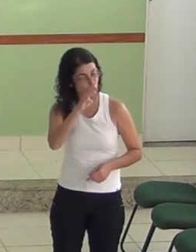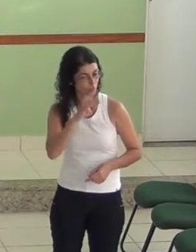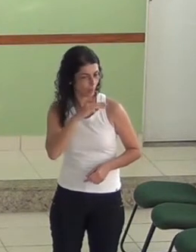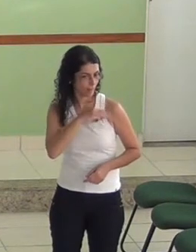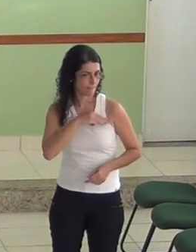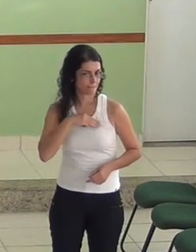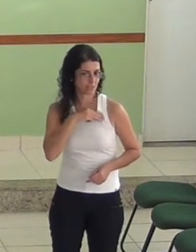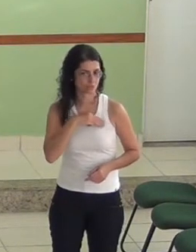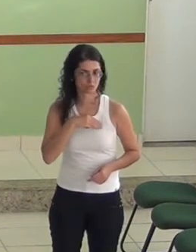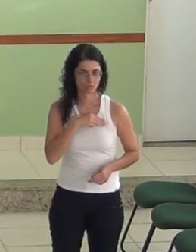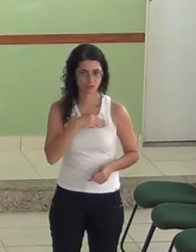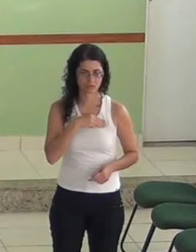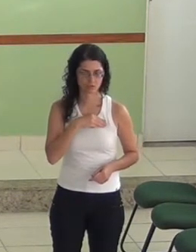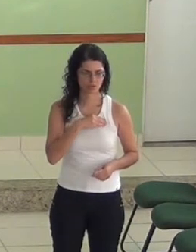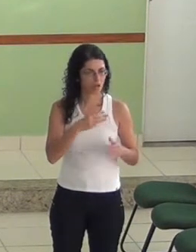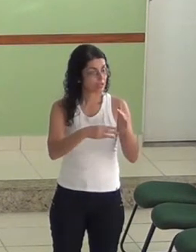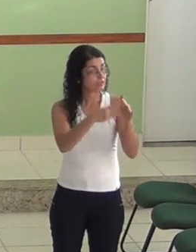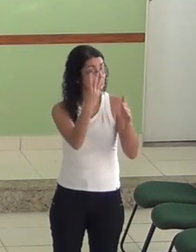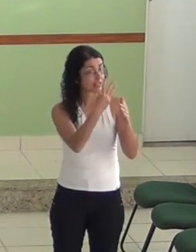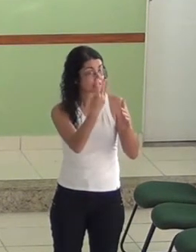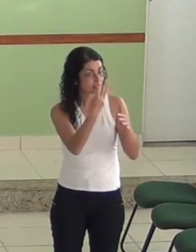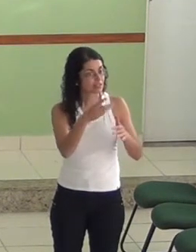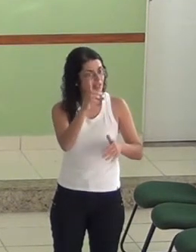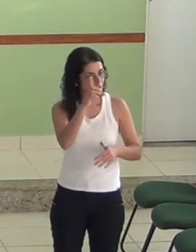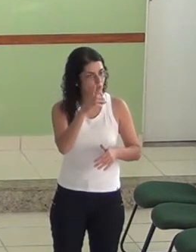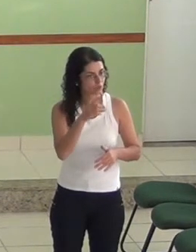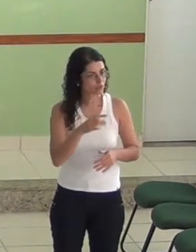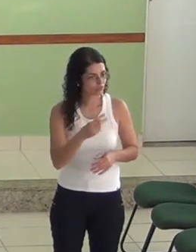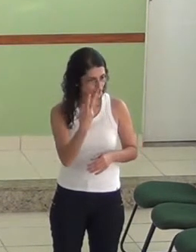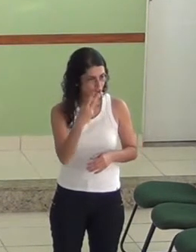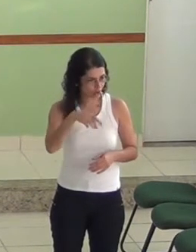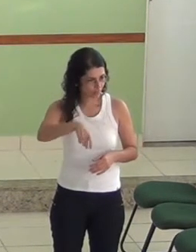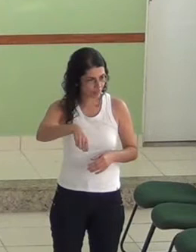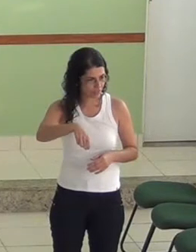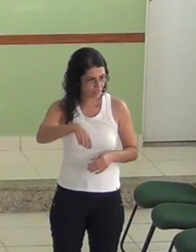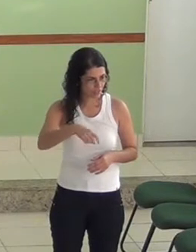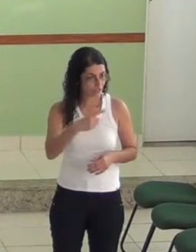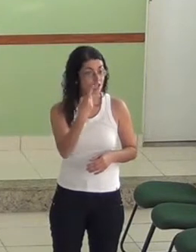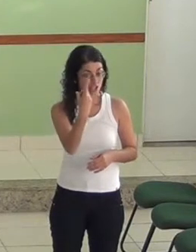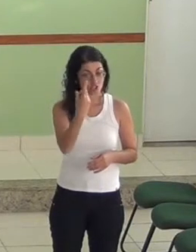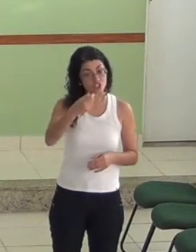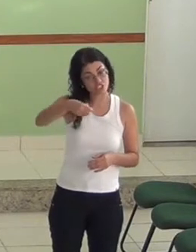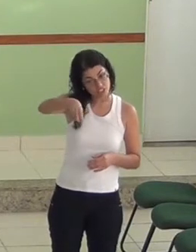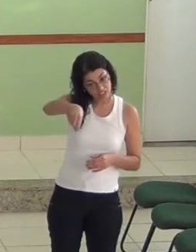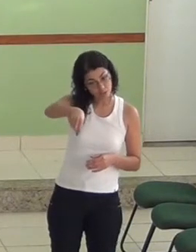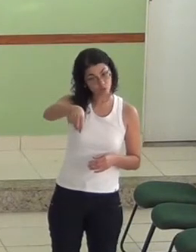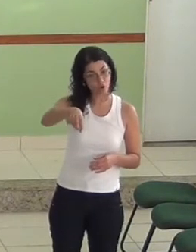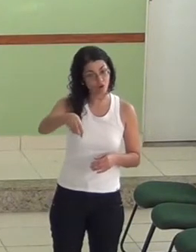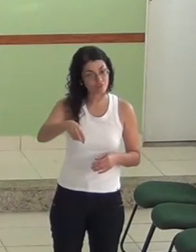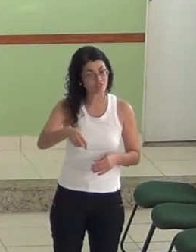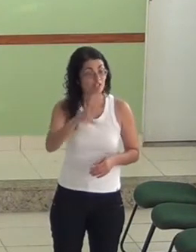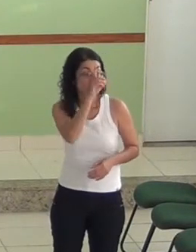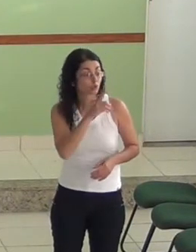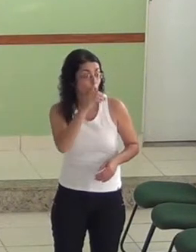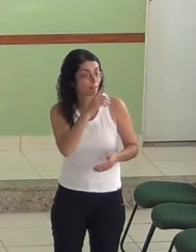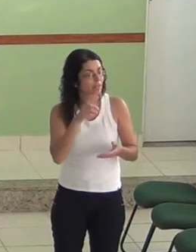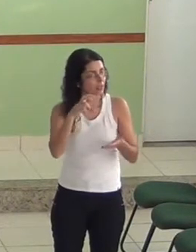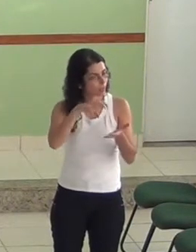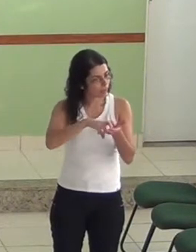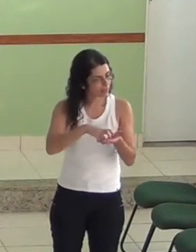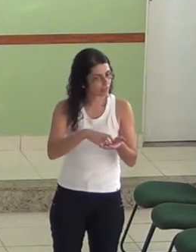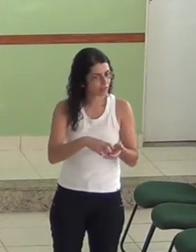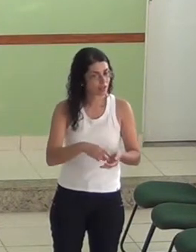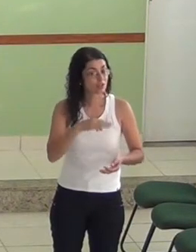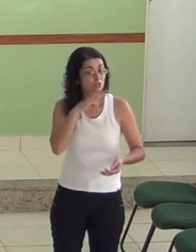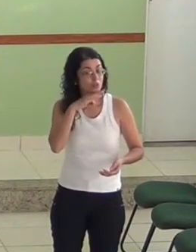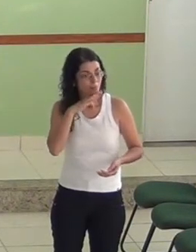19 de março, é o terceiro domingo de março. Então também precisaremos de doações. No primeiro domingo de março a gente já começa a vender os